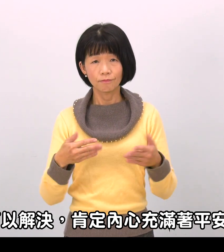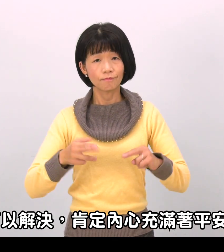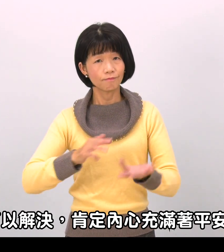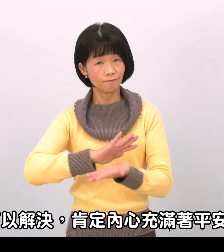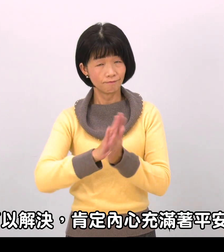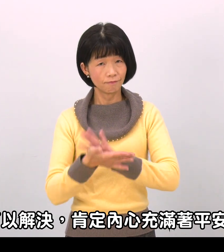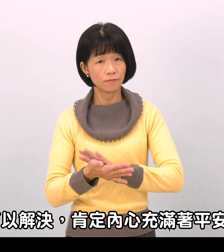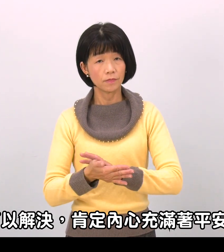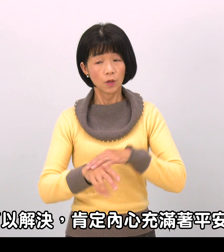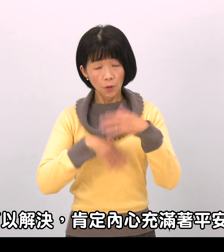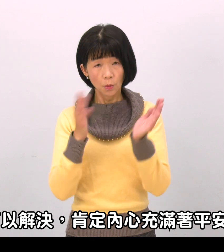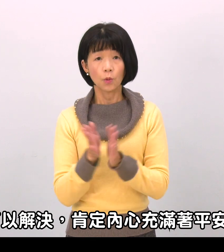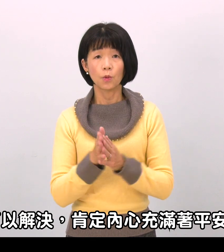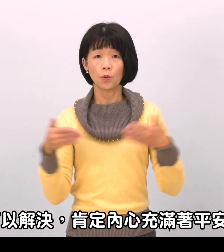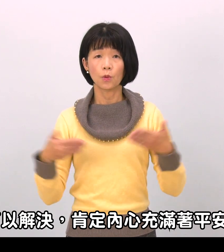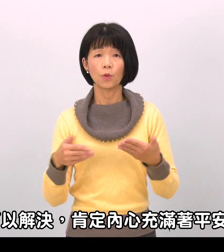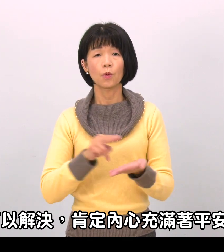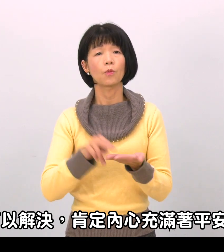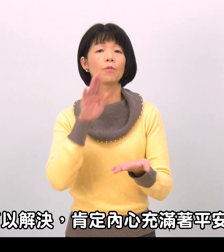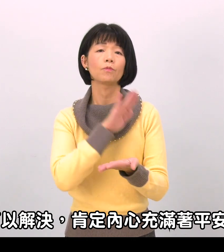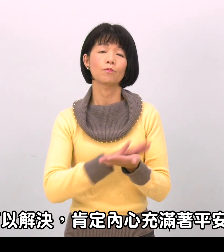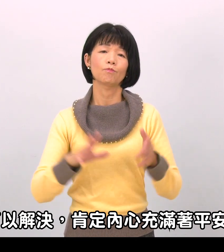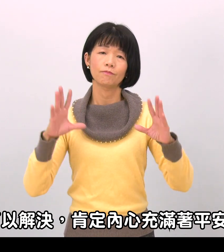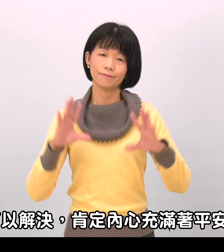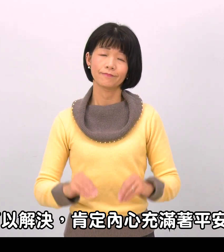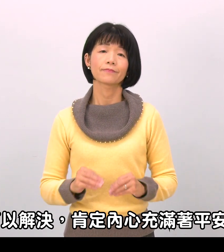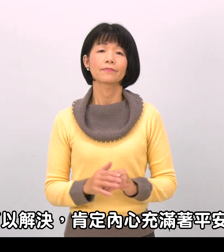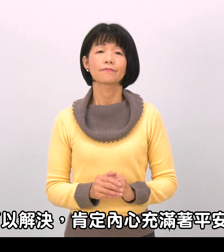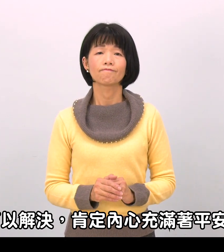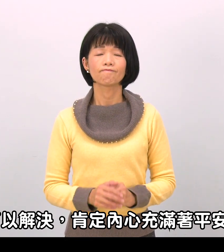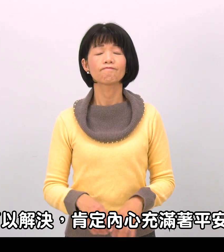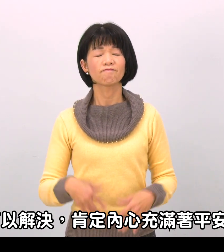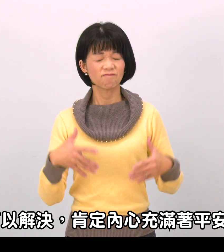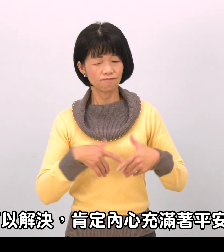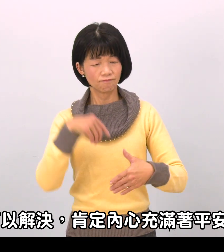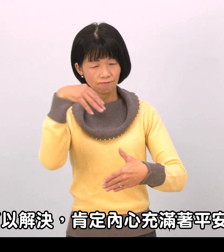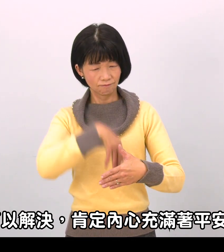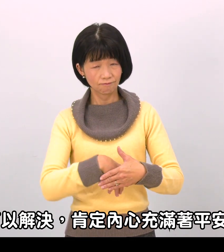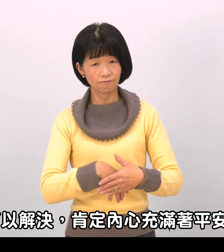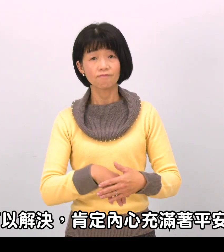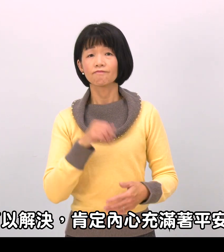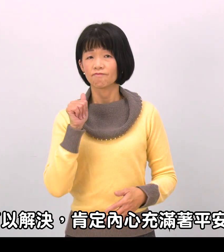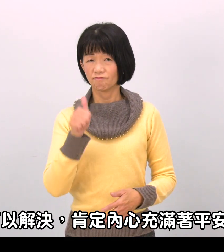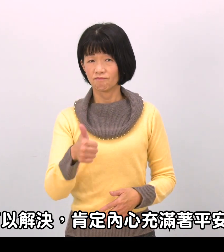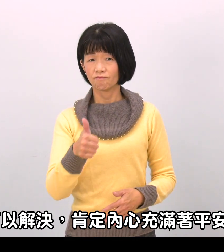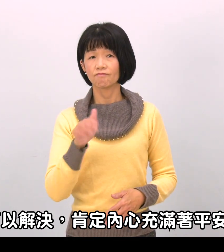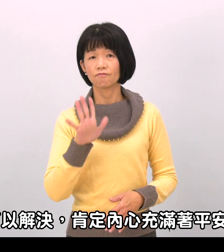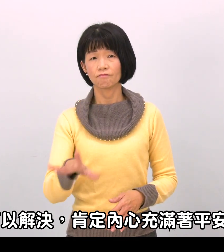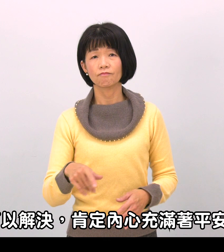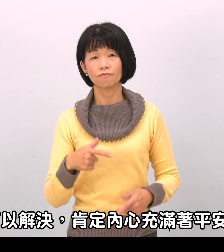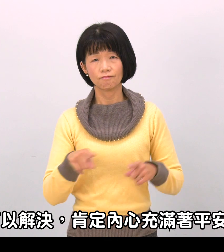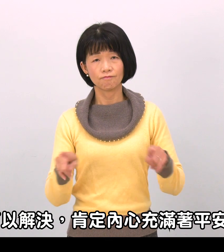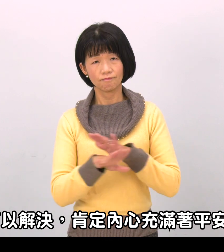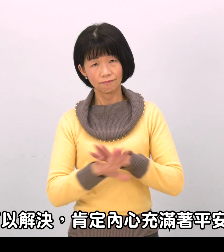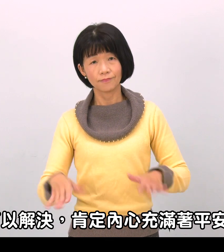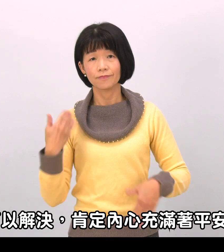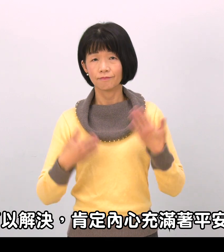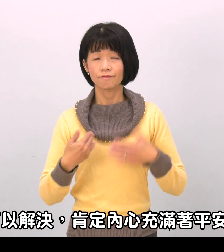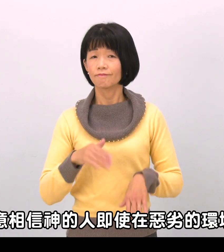题可以解决，肯定内心充满着平安与喜乐的。愿